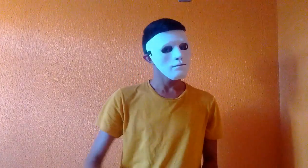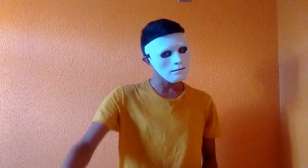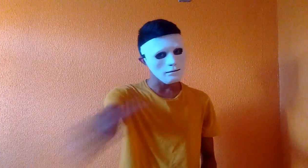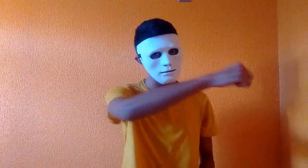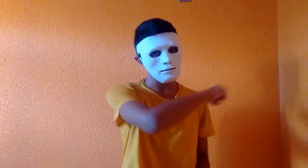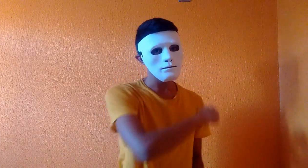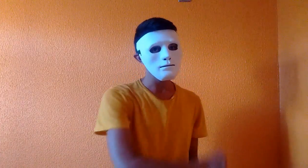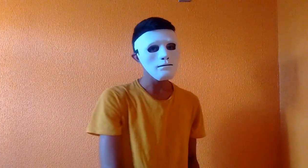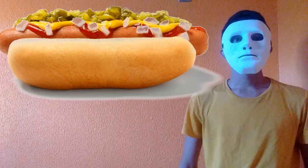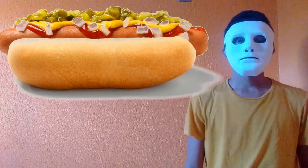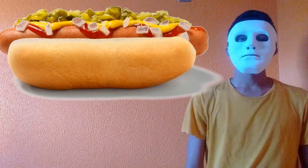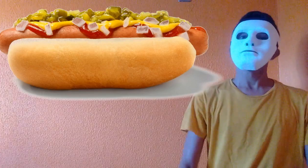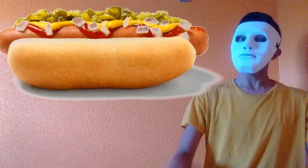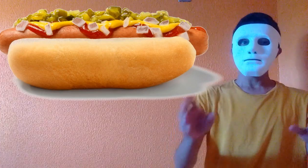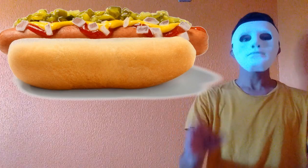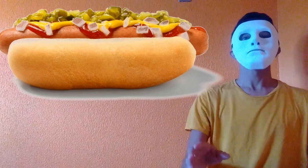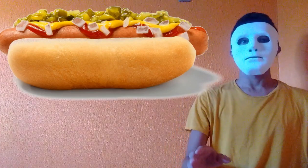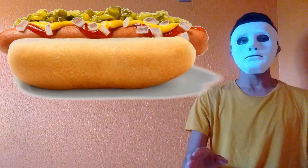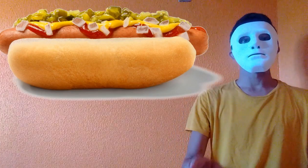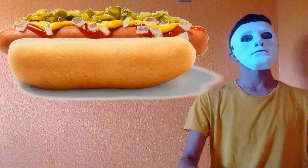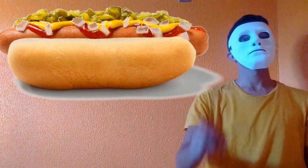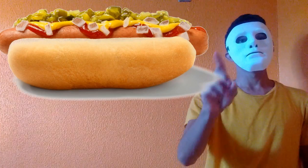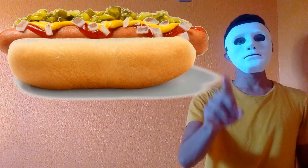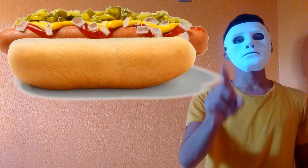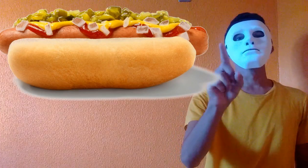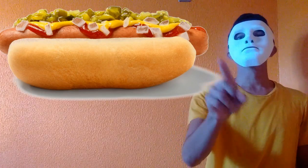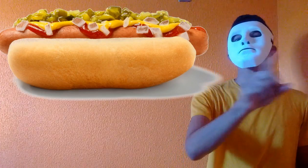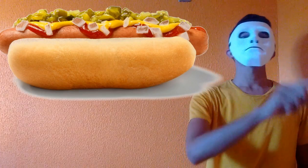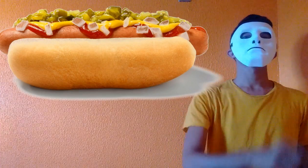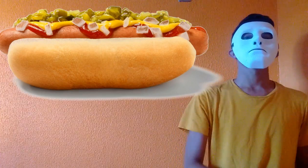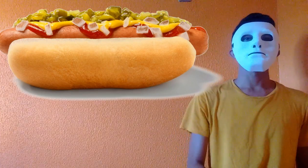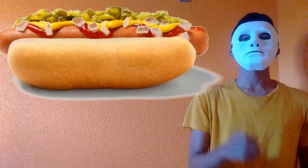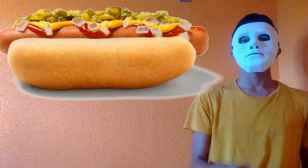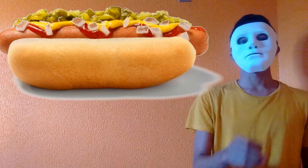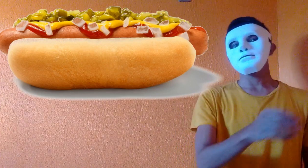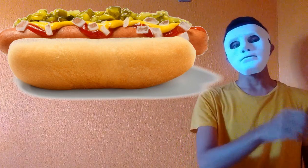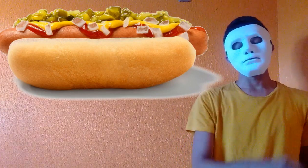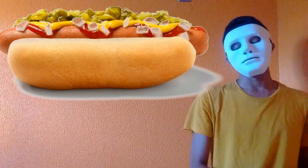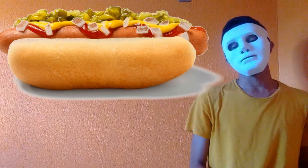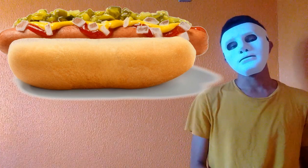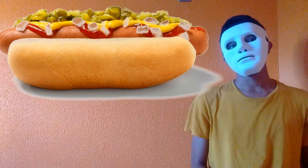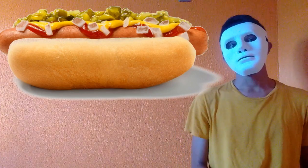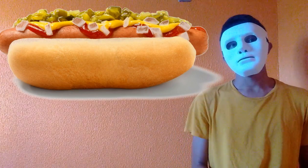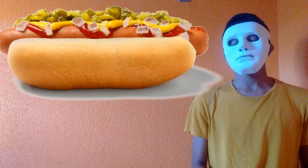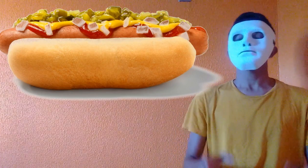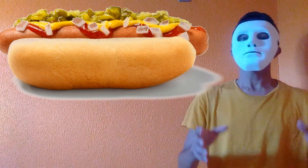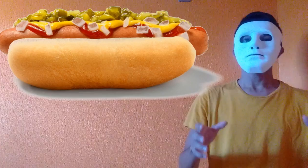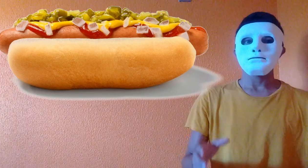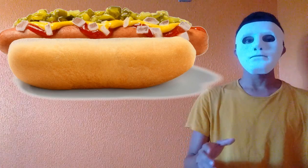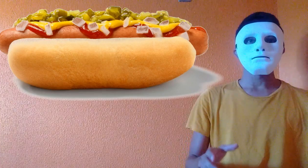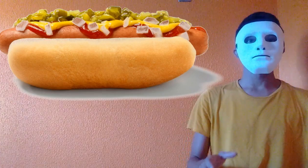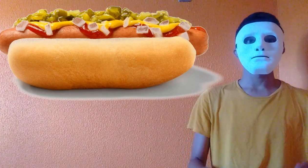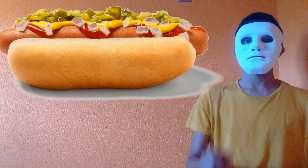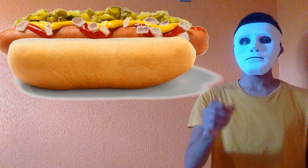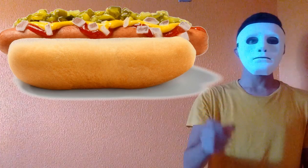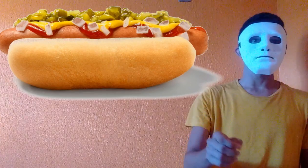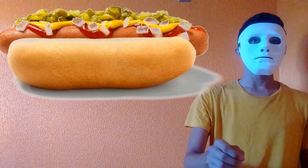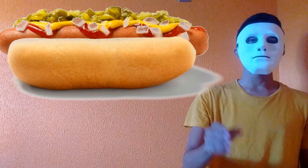Vamos lá? O cachorro-quente é um alimento muito popular em todo o mundo. Todos sabemos que esta comida não